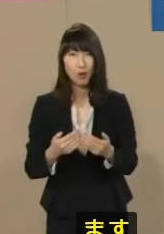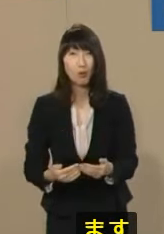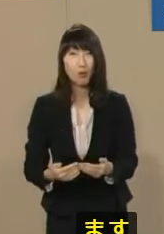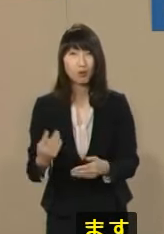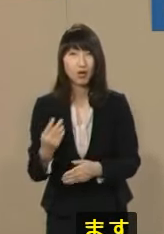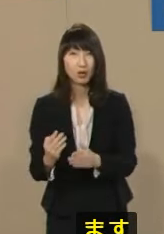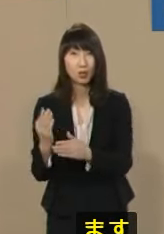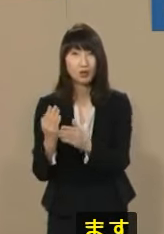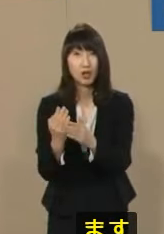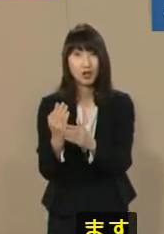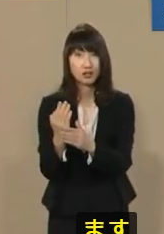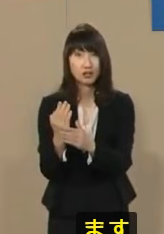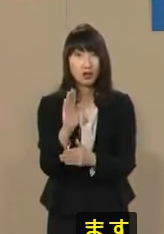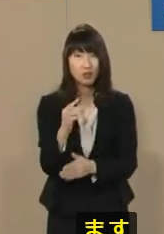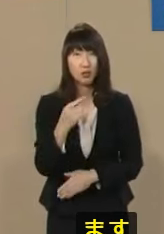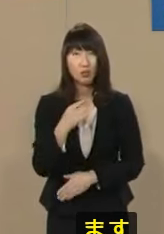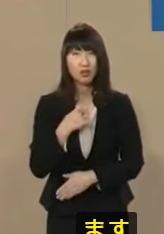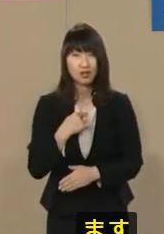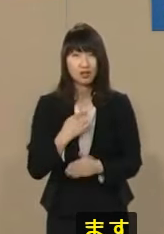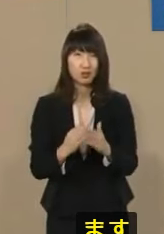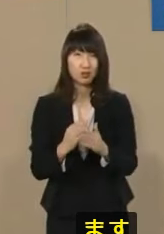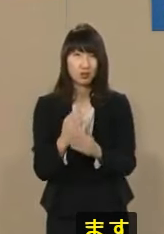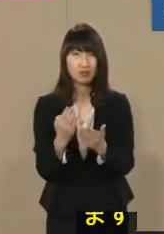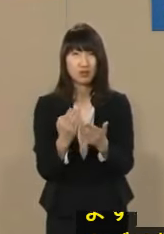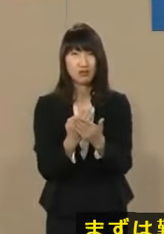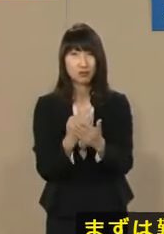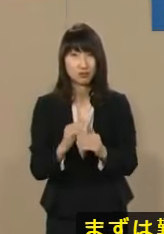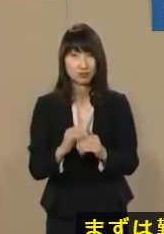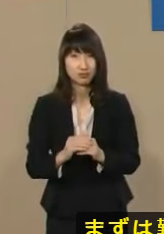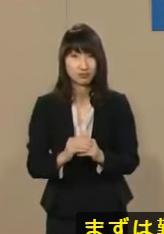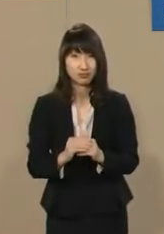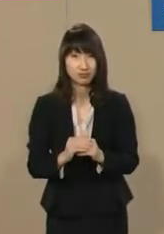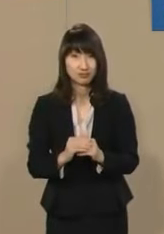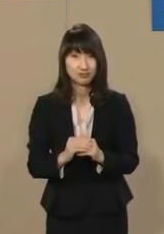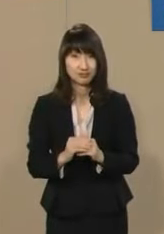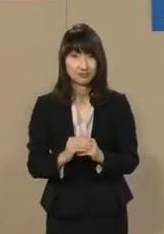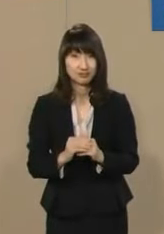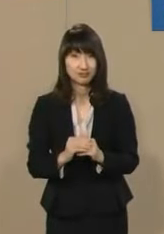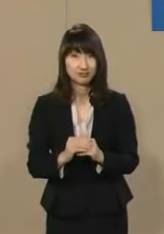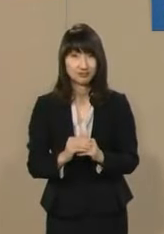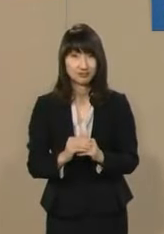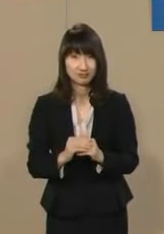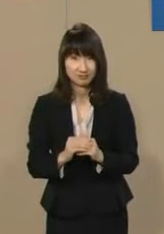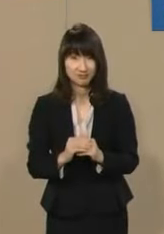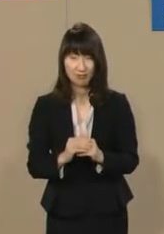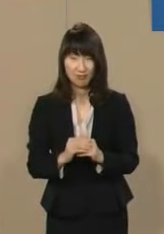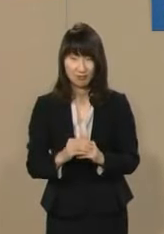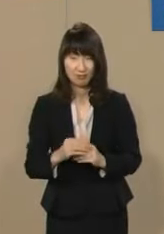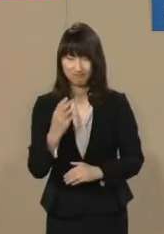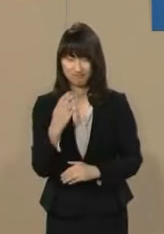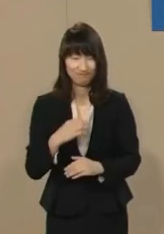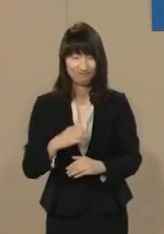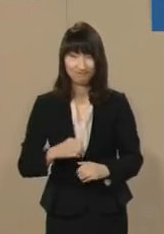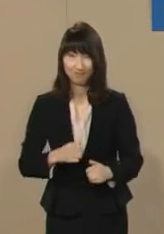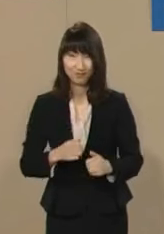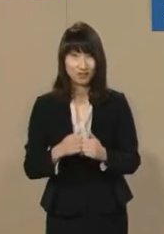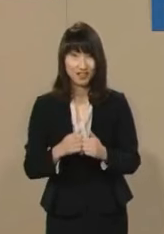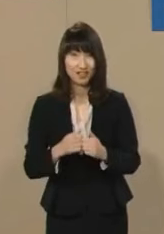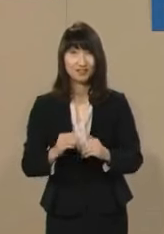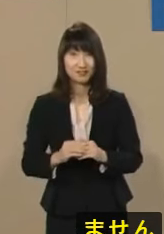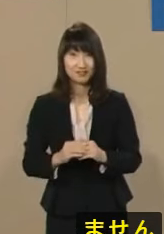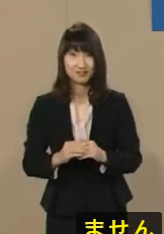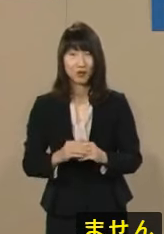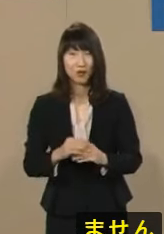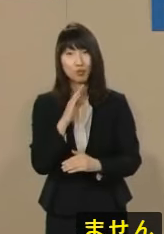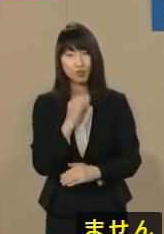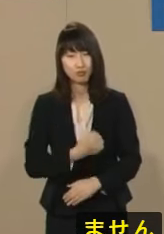した後でないと山本太郎は国会議員になれません。完全に退路を断っての挑戦、これが本当